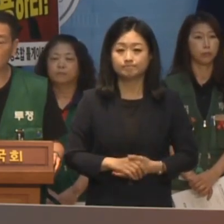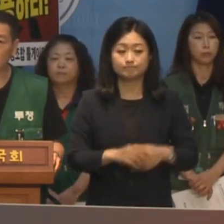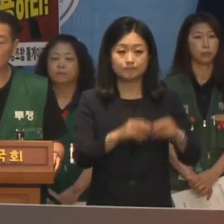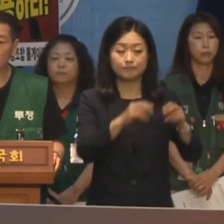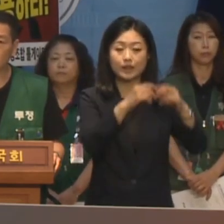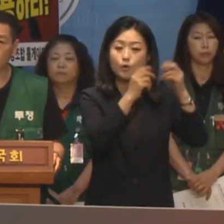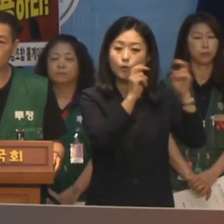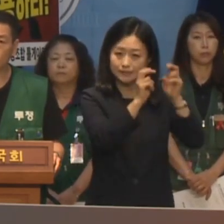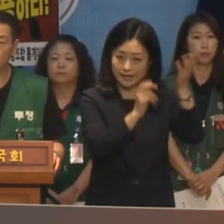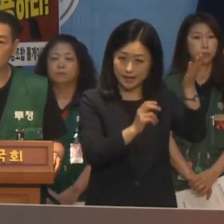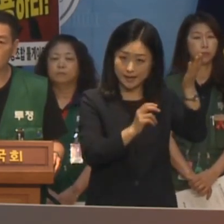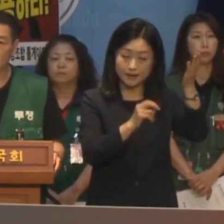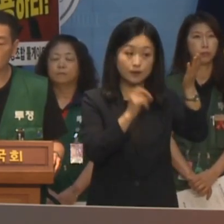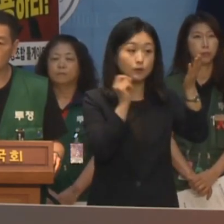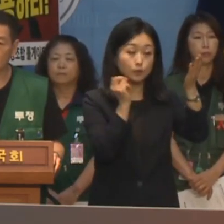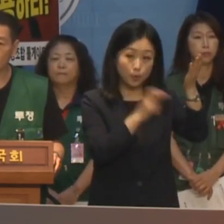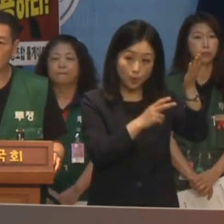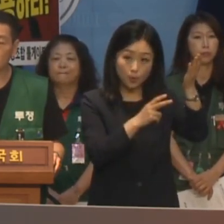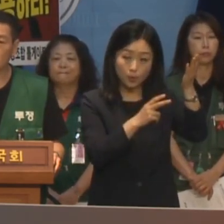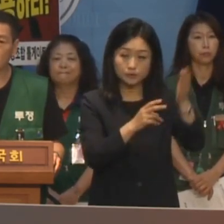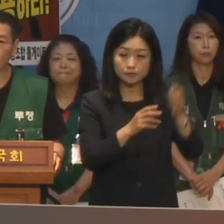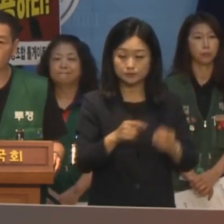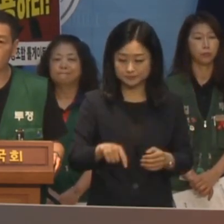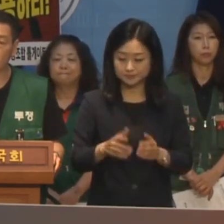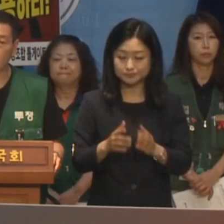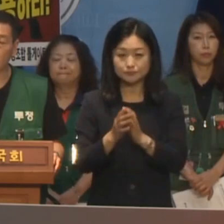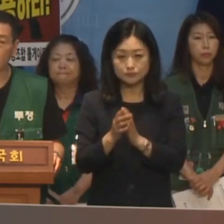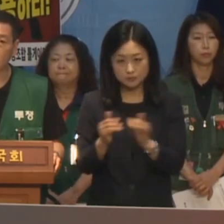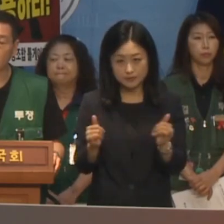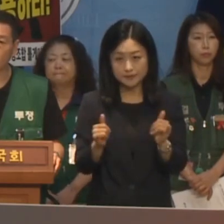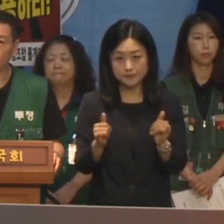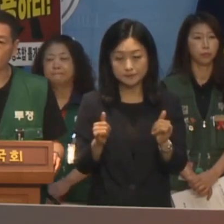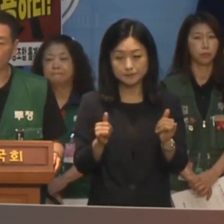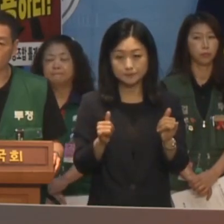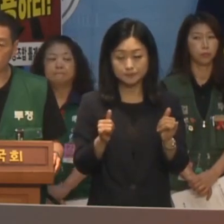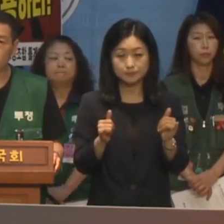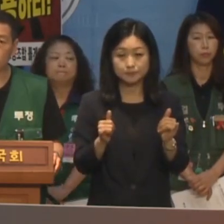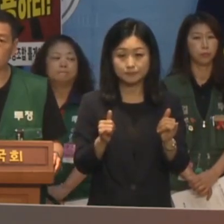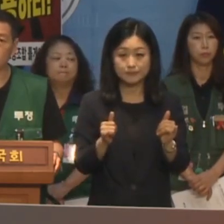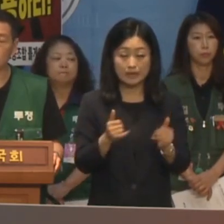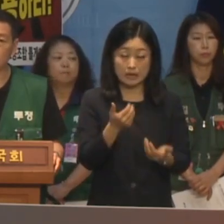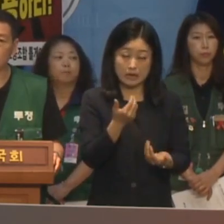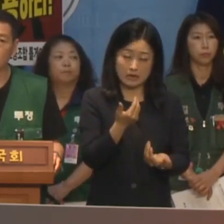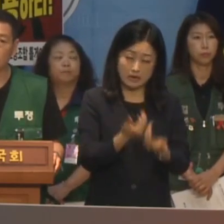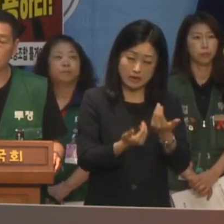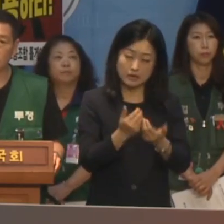사측이나 그리고 노동 그리고 사용자 측 간의 관계가 더 어려워질 수도